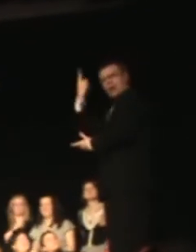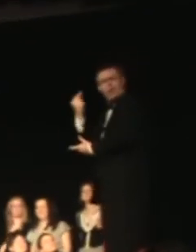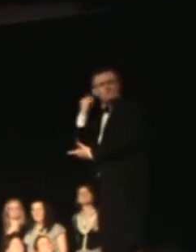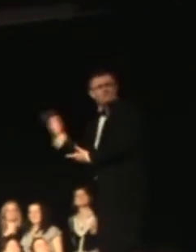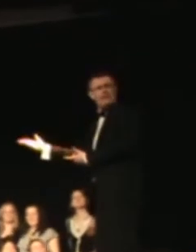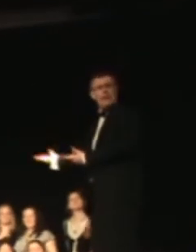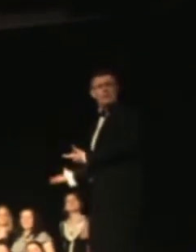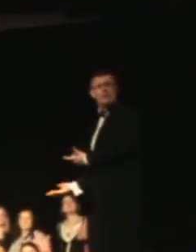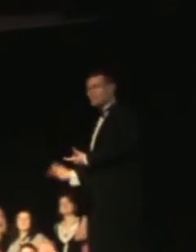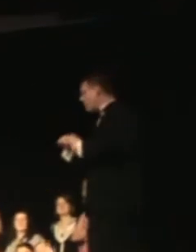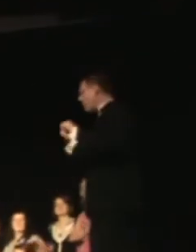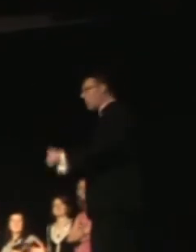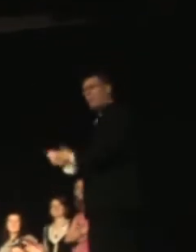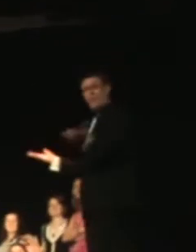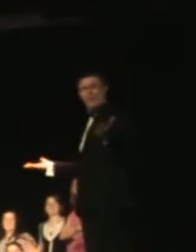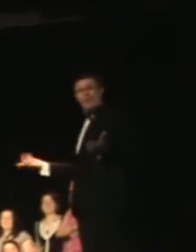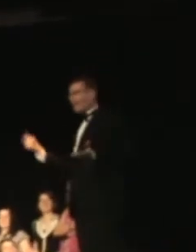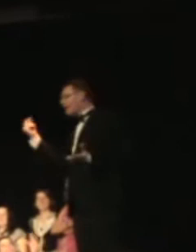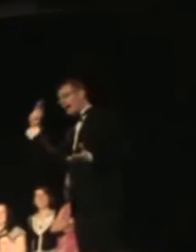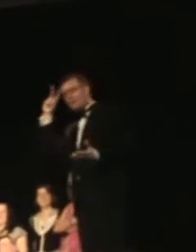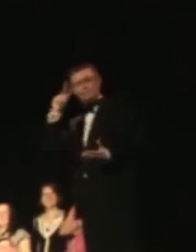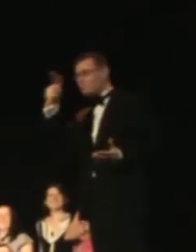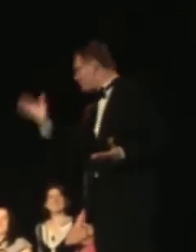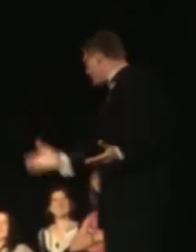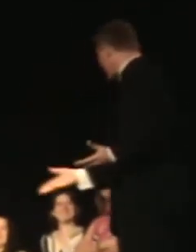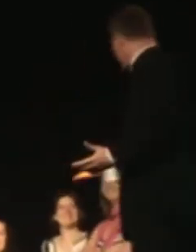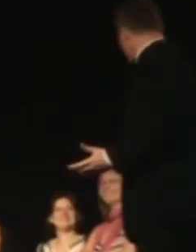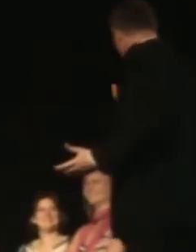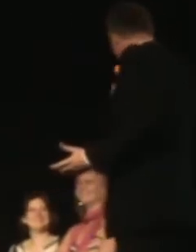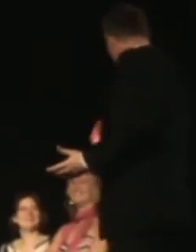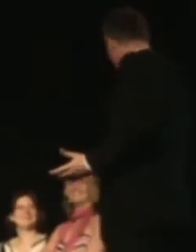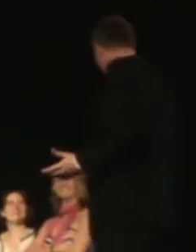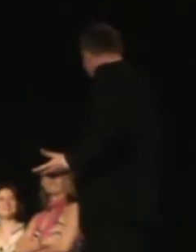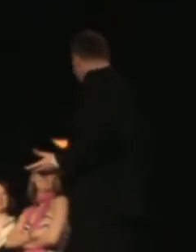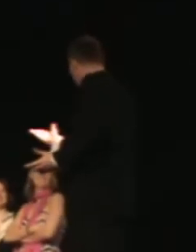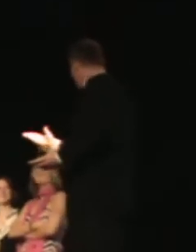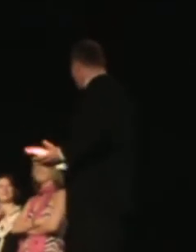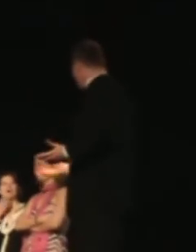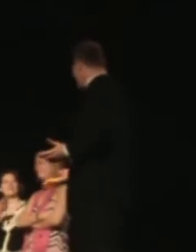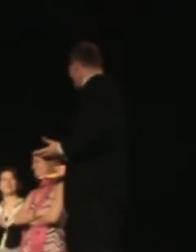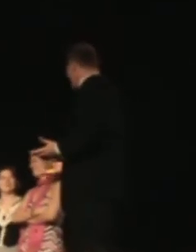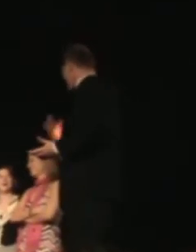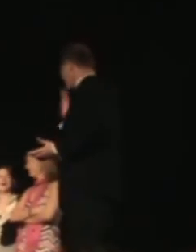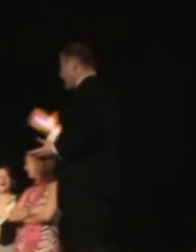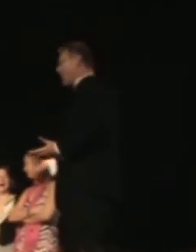Nou, kijk. Kijk, ze daar zitten. Hartstikke leuke vrouwen. moeten niet moeiend zijn... ...om geld te zoeken. Moet leuk.